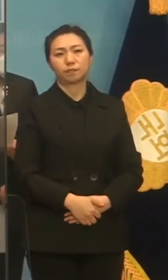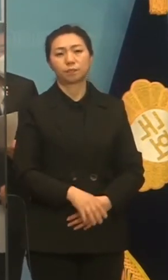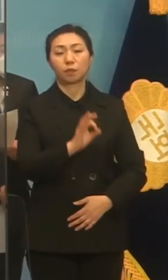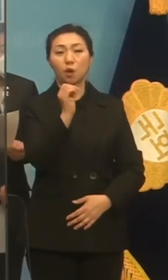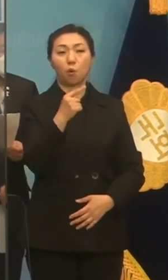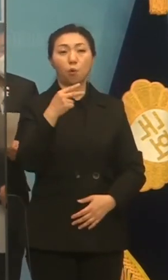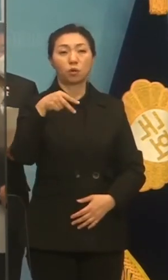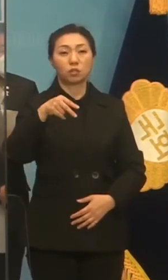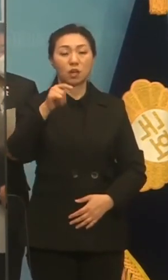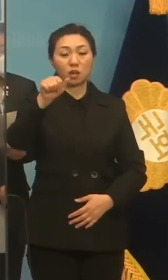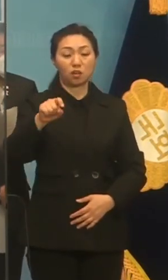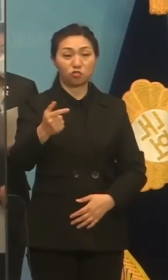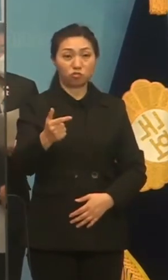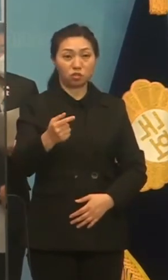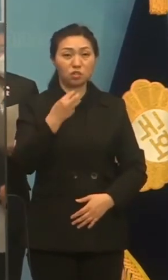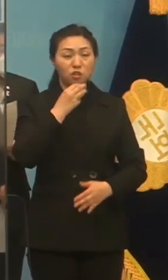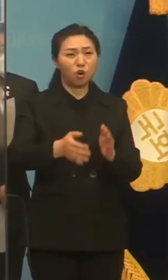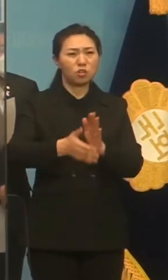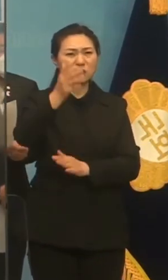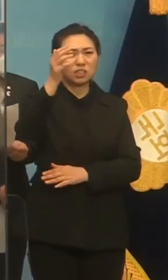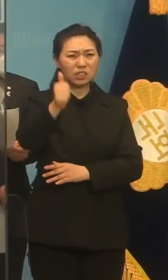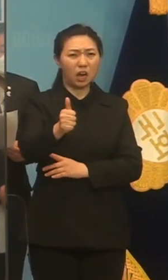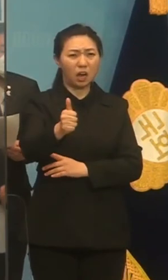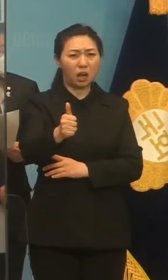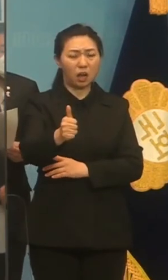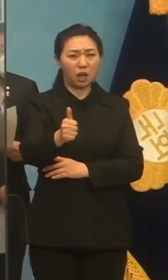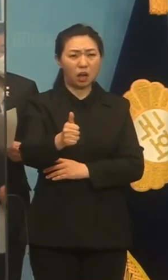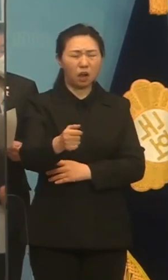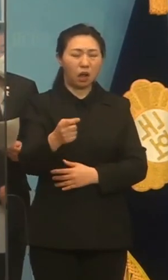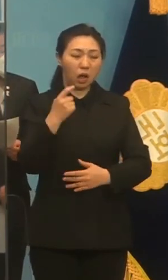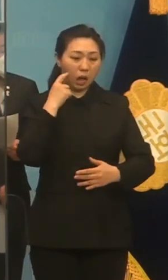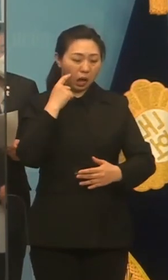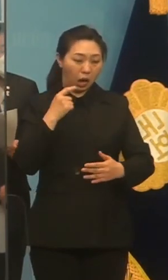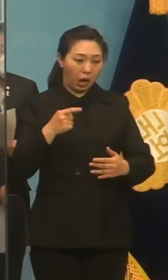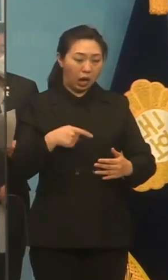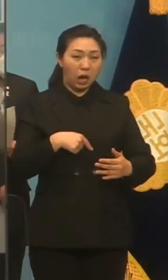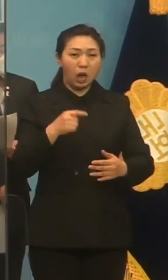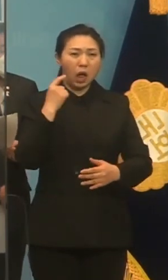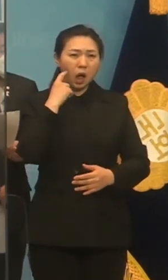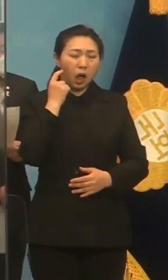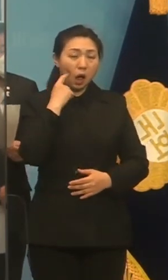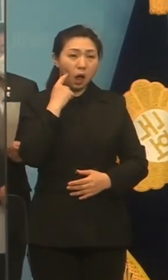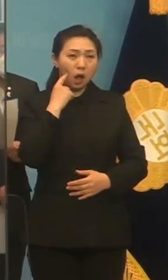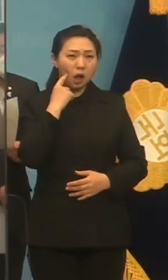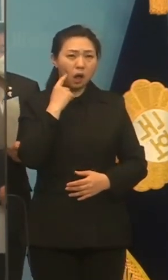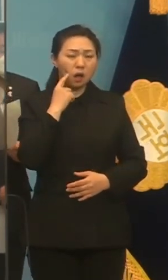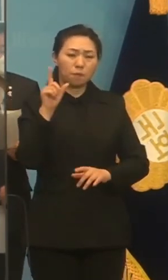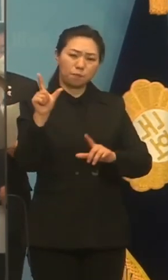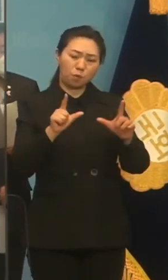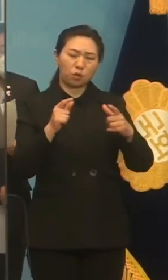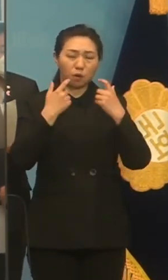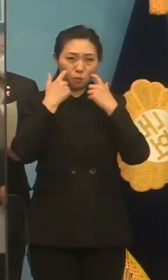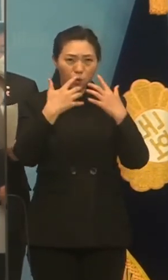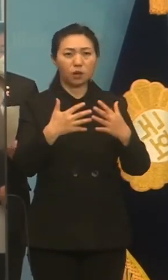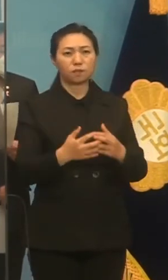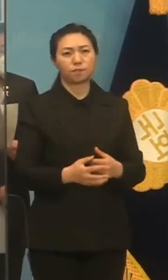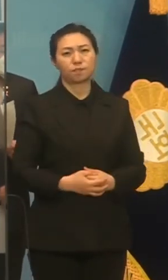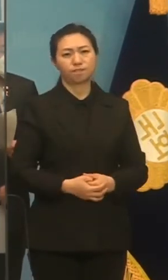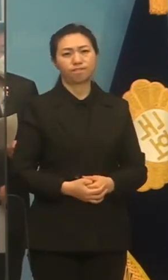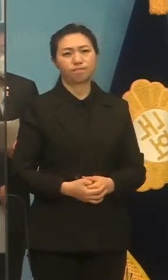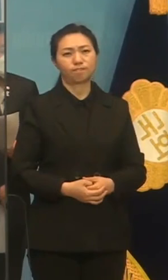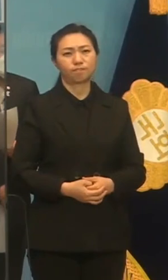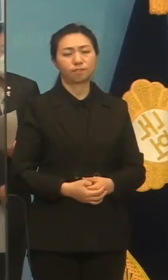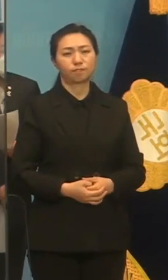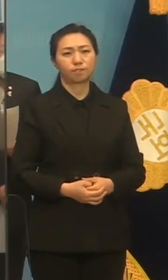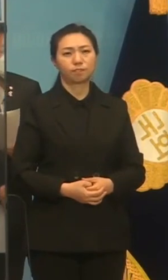식물 상실이라는 3 아닌 가해야 그 거짓말을 하고 있는 것이 분명 합니다